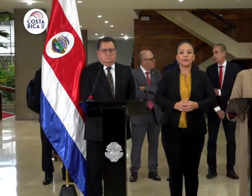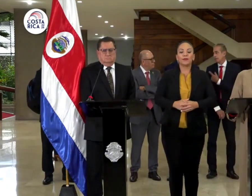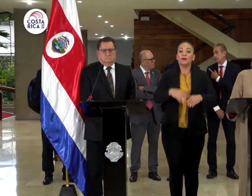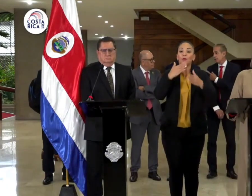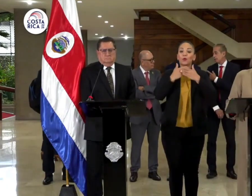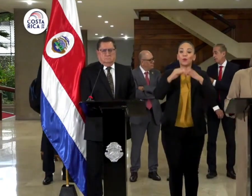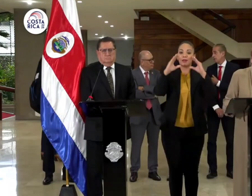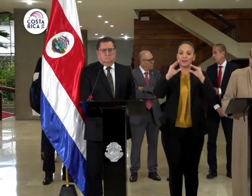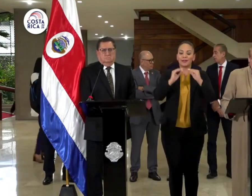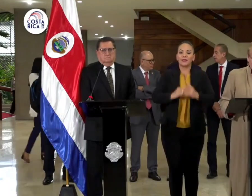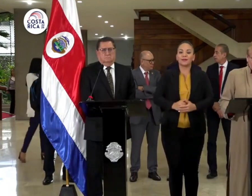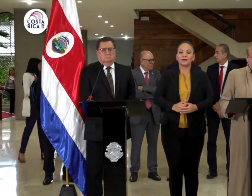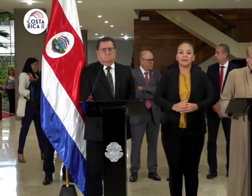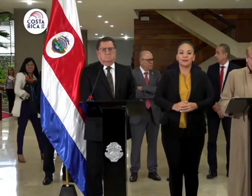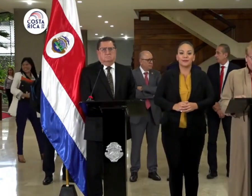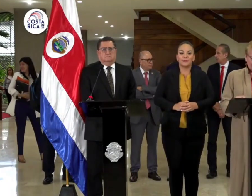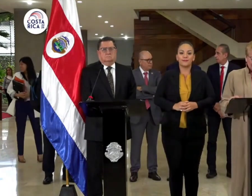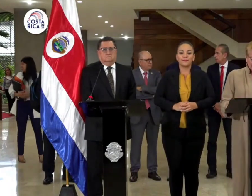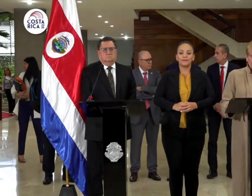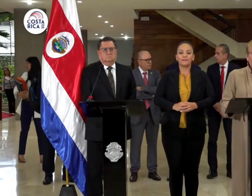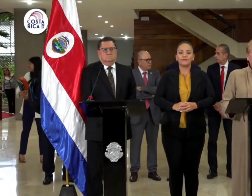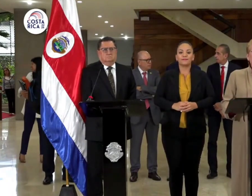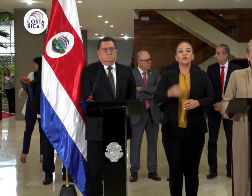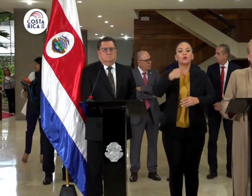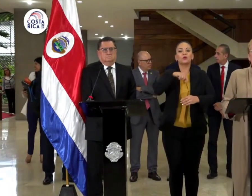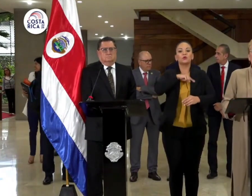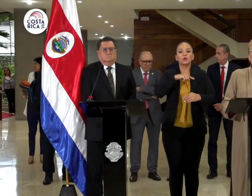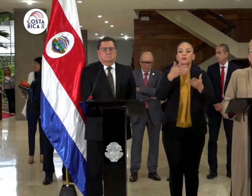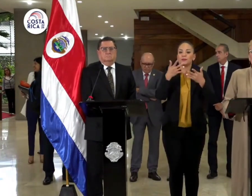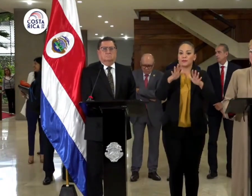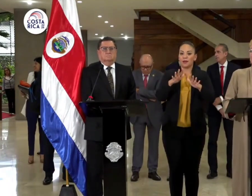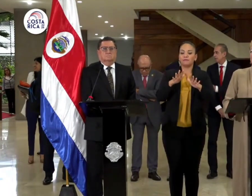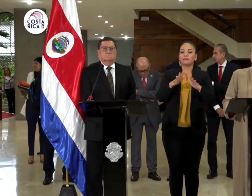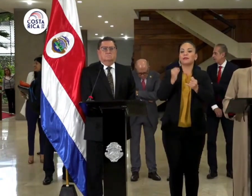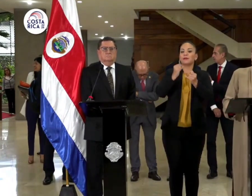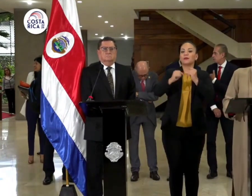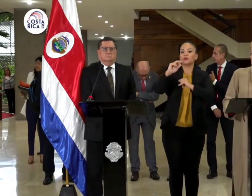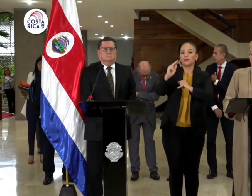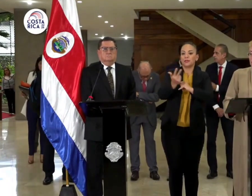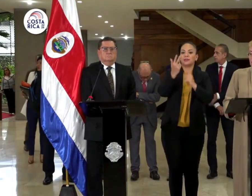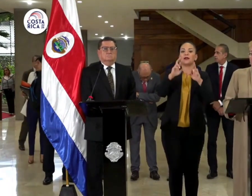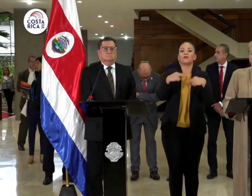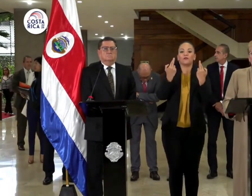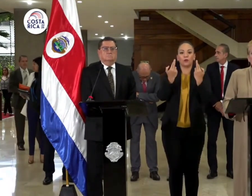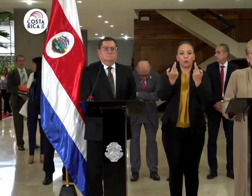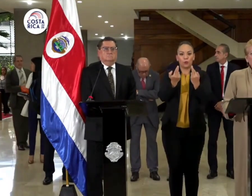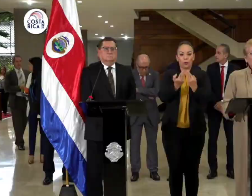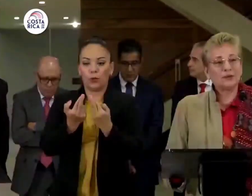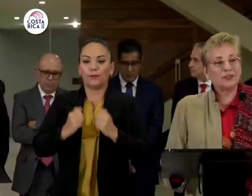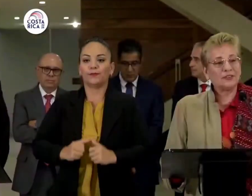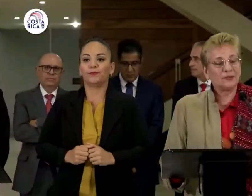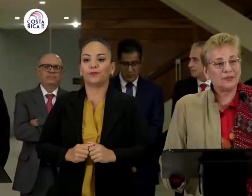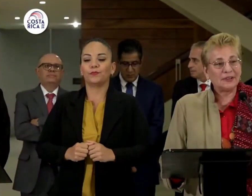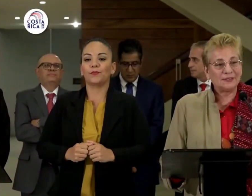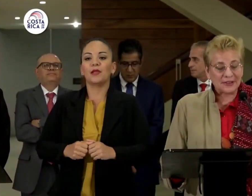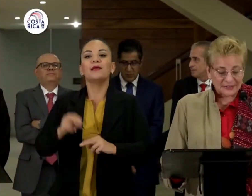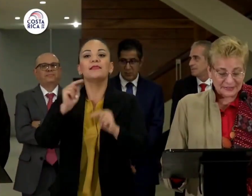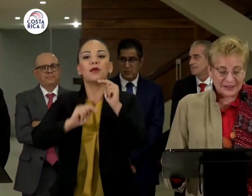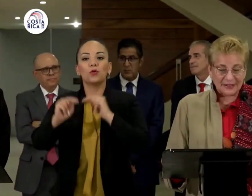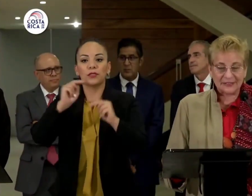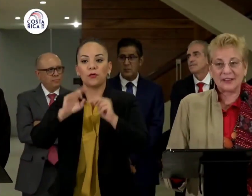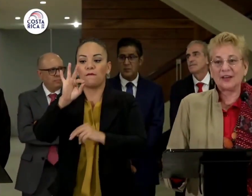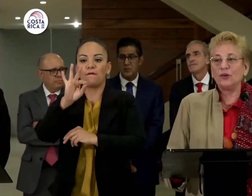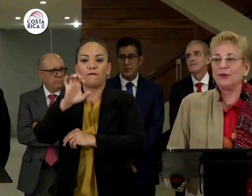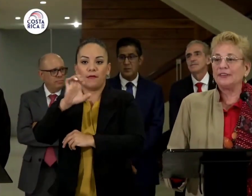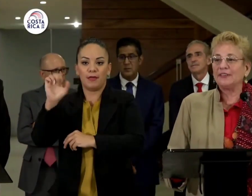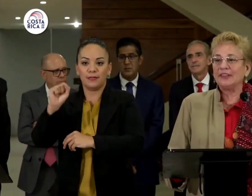Muy buenas tardes. Venimos terminando la tercera sesión de negociación del FES